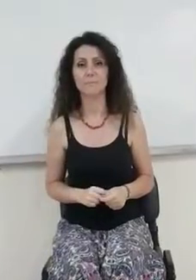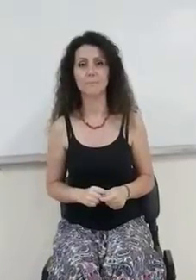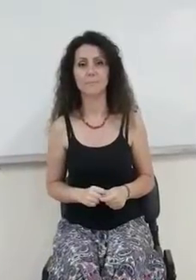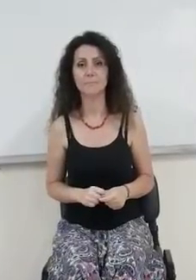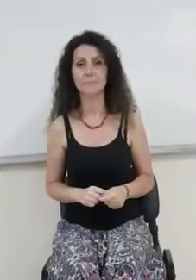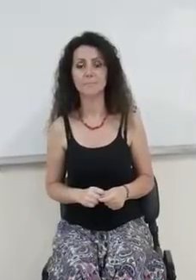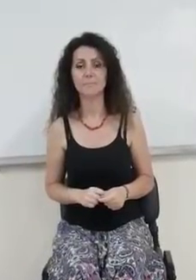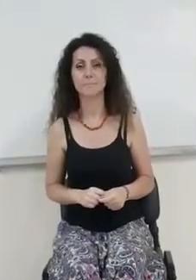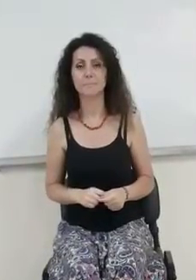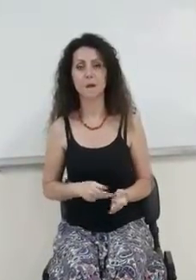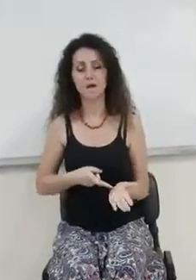Çiftçi,